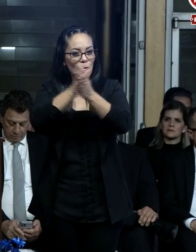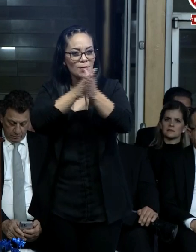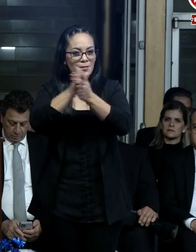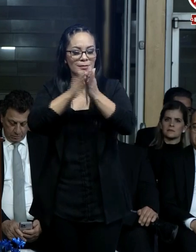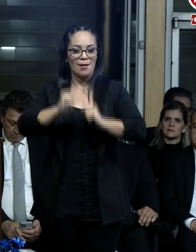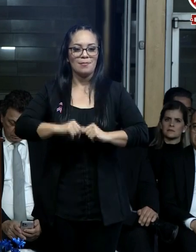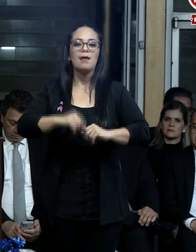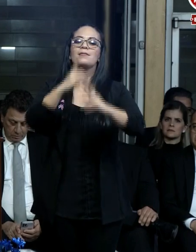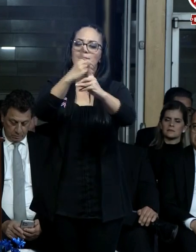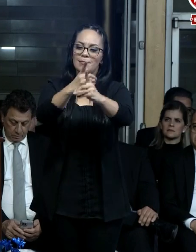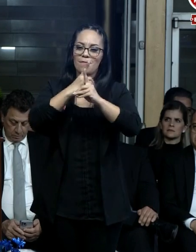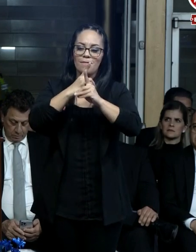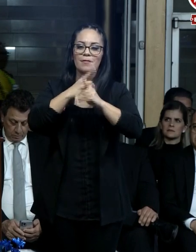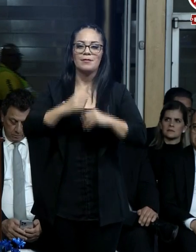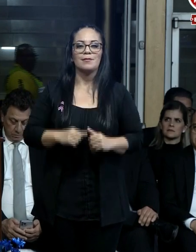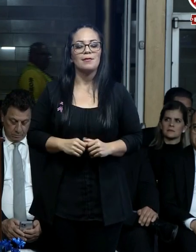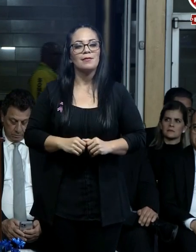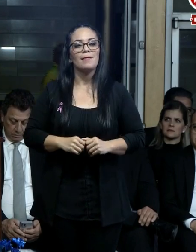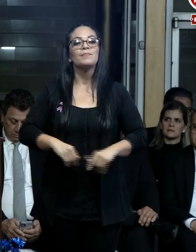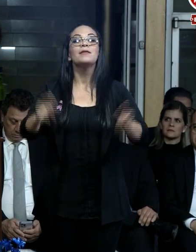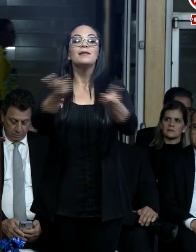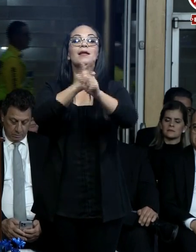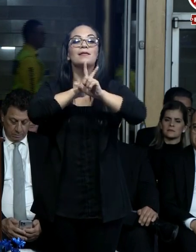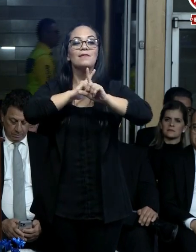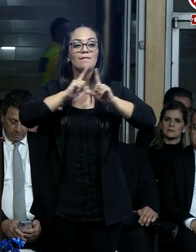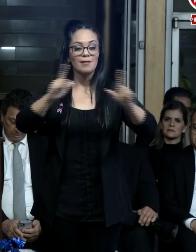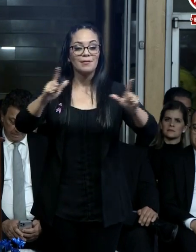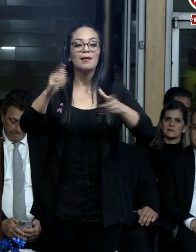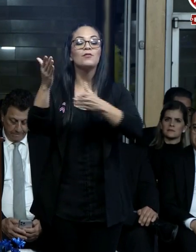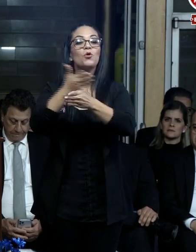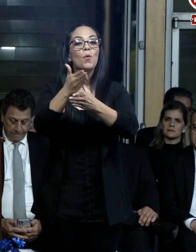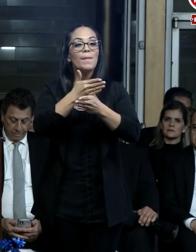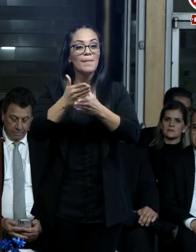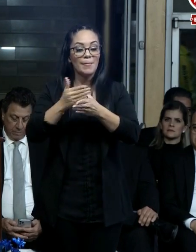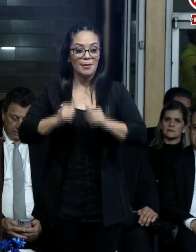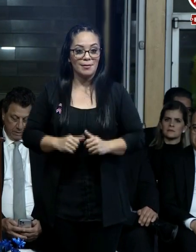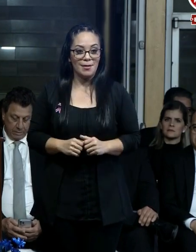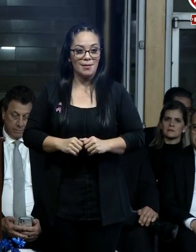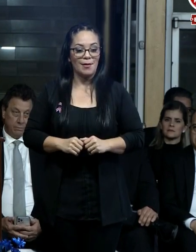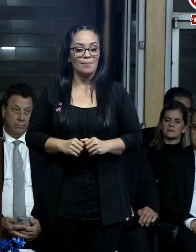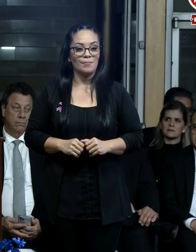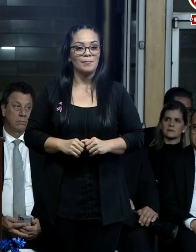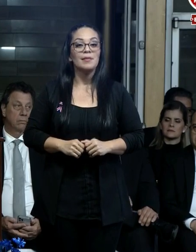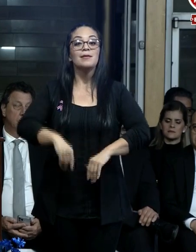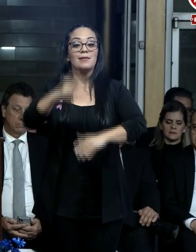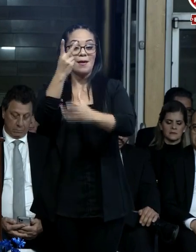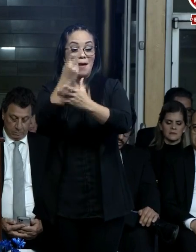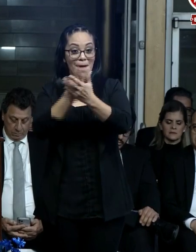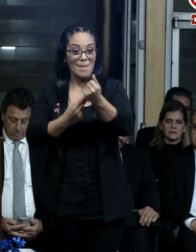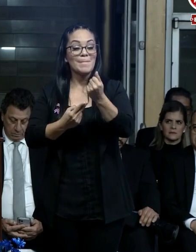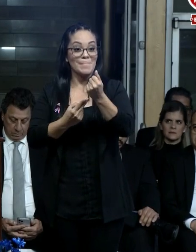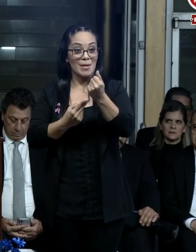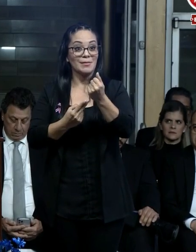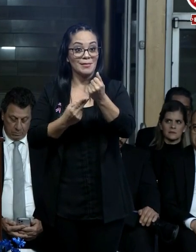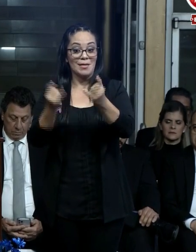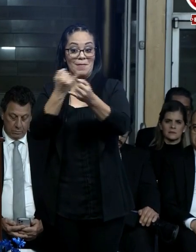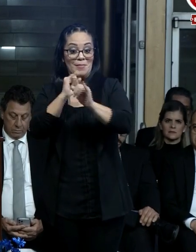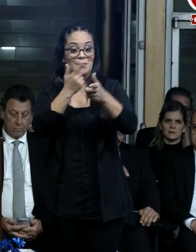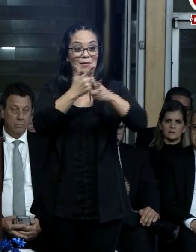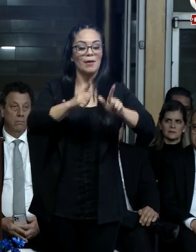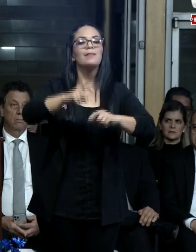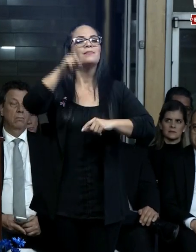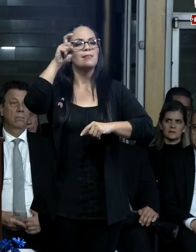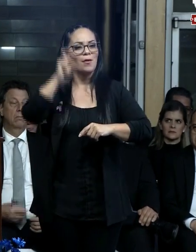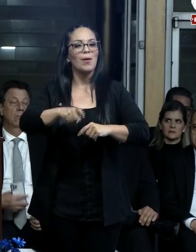y defendida, y la libertad compartida, y que ambas las